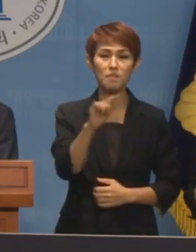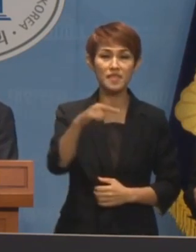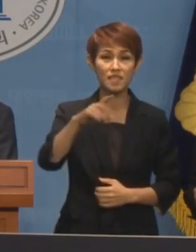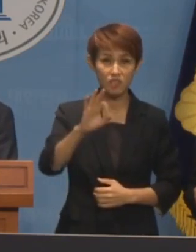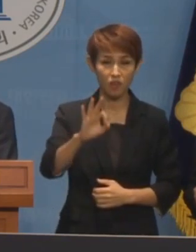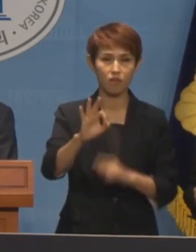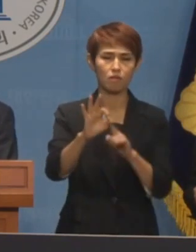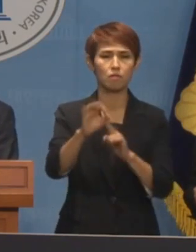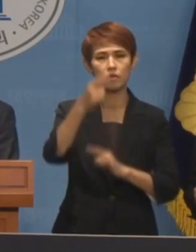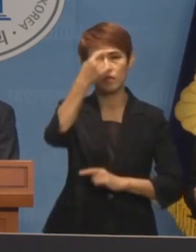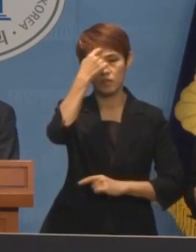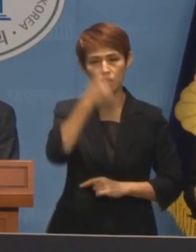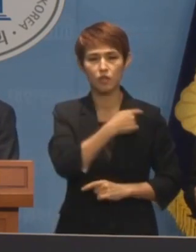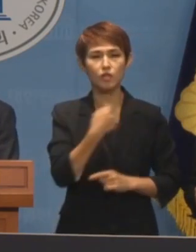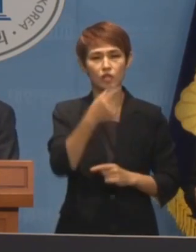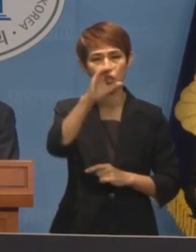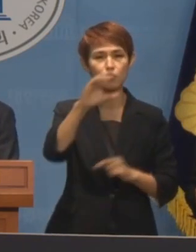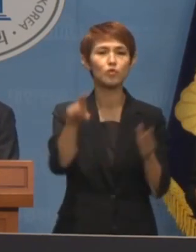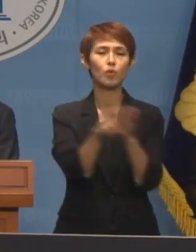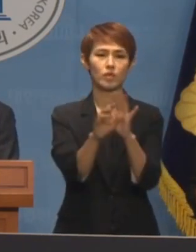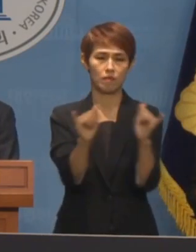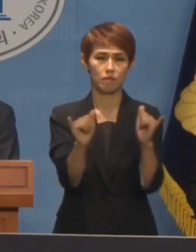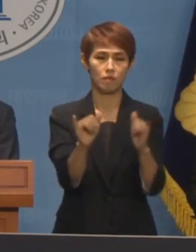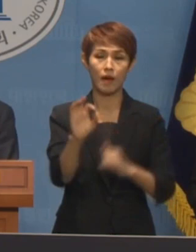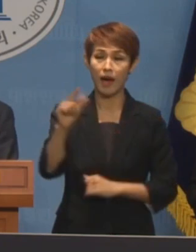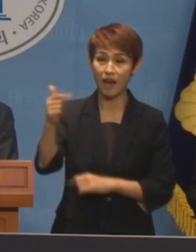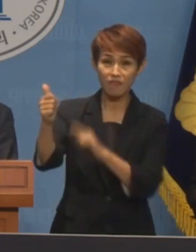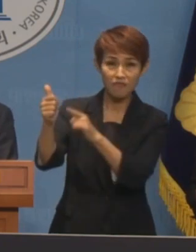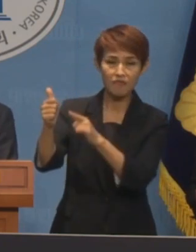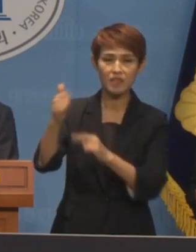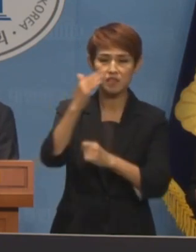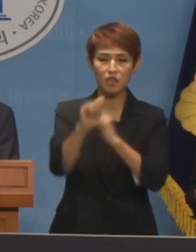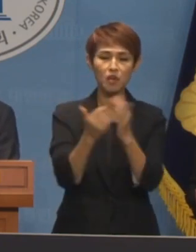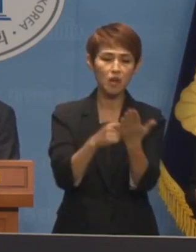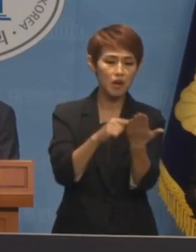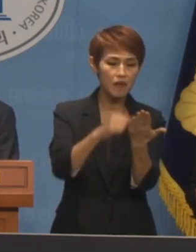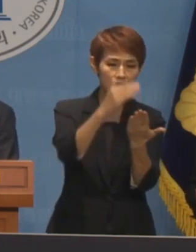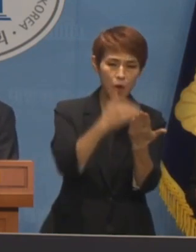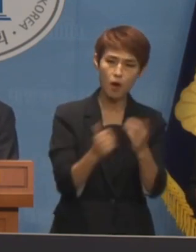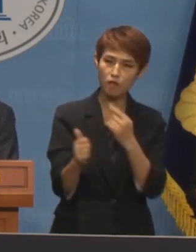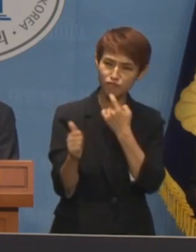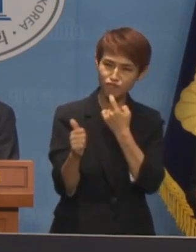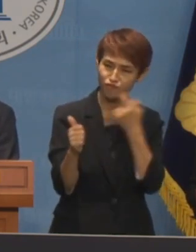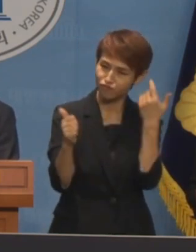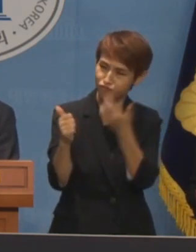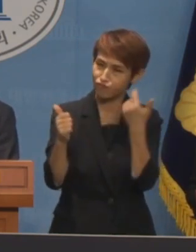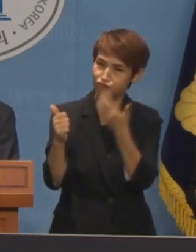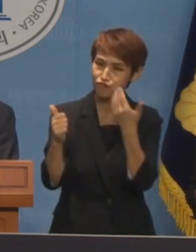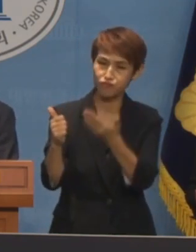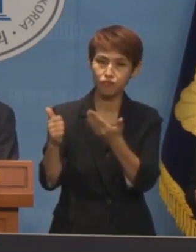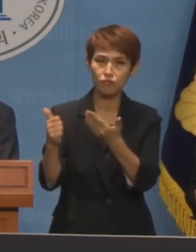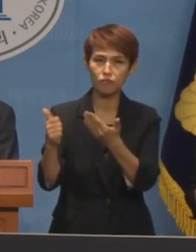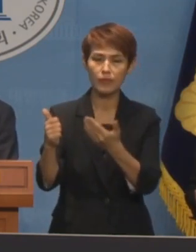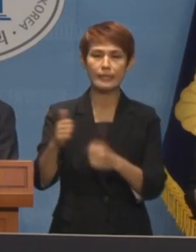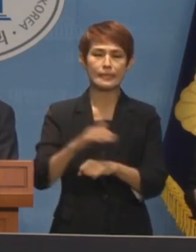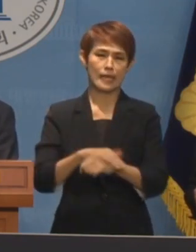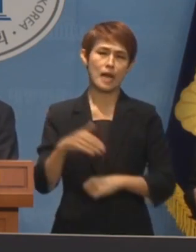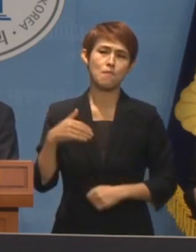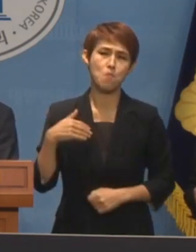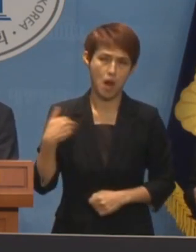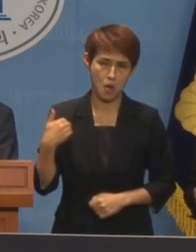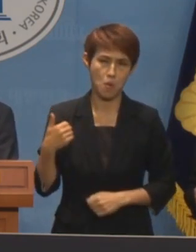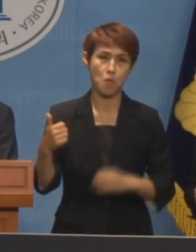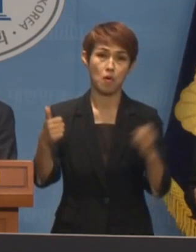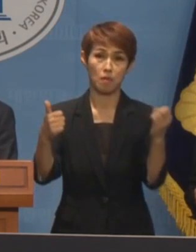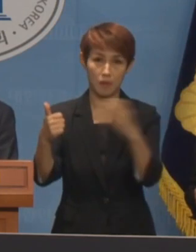천주교 교인으로서 고민정은 안 후보자에게 성경의 한 부분을 집요하게 물었습니다. 심지어 제가 잘 몰라서 그래요